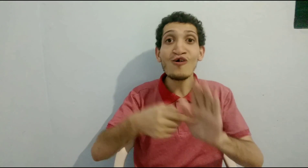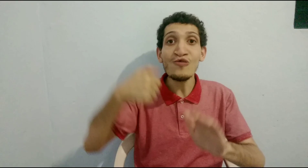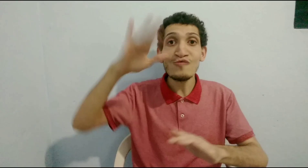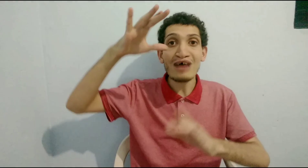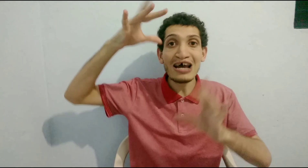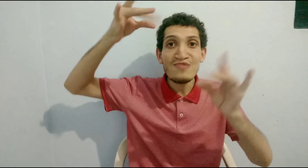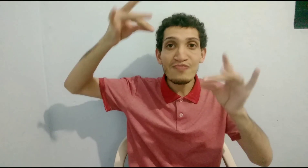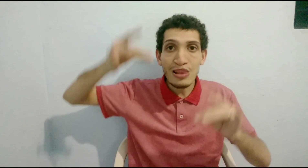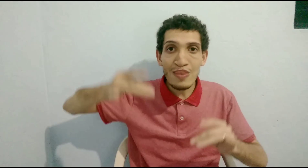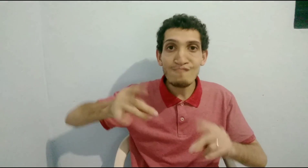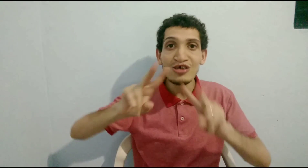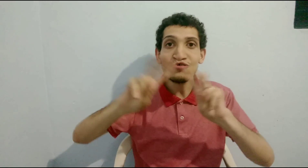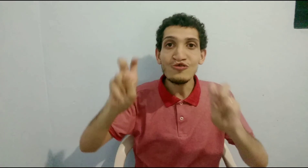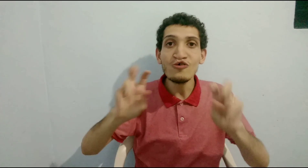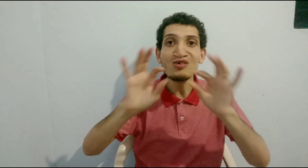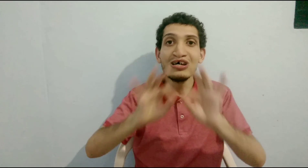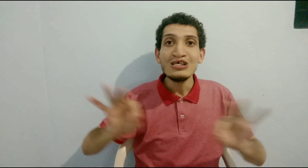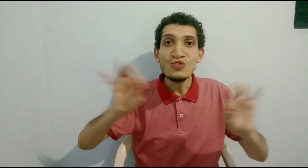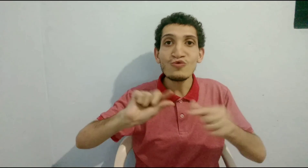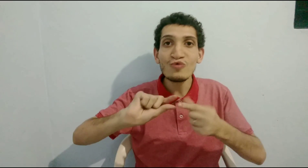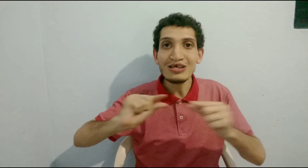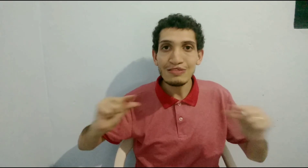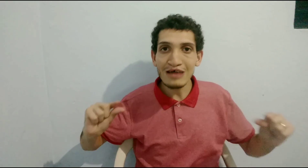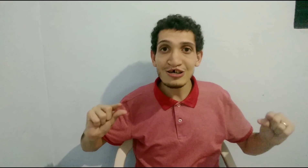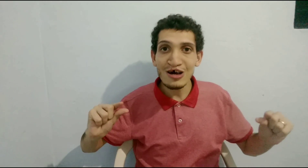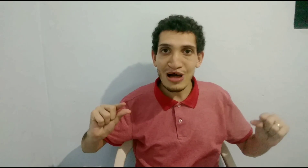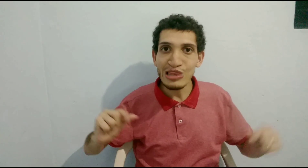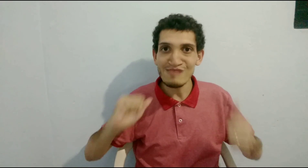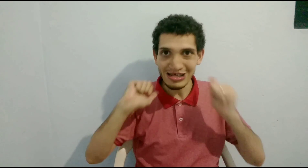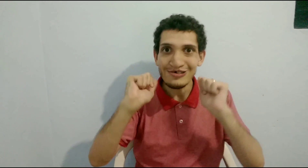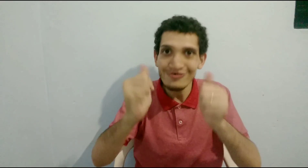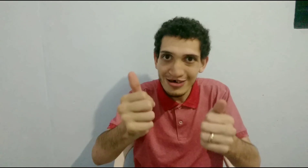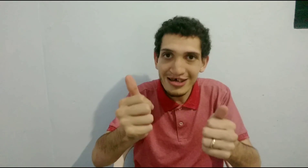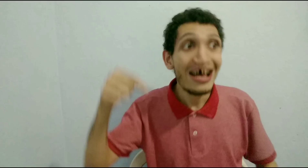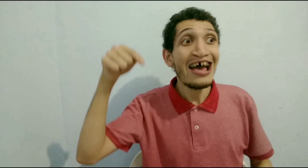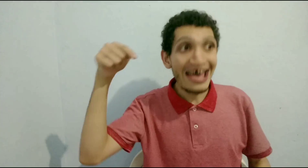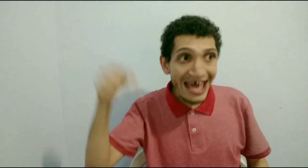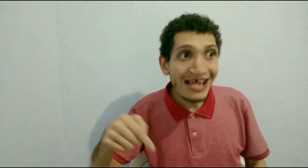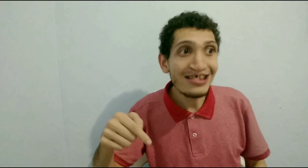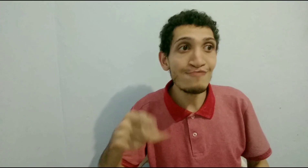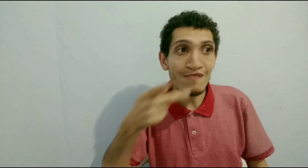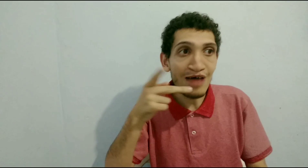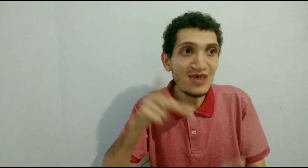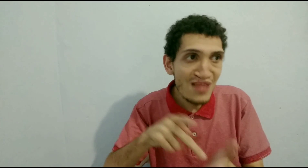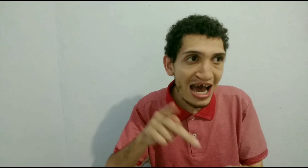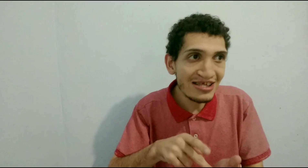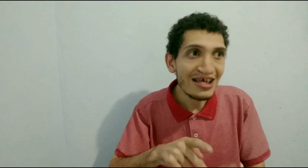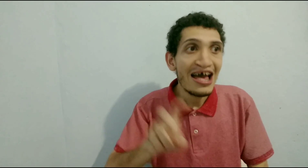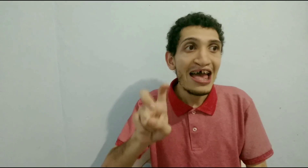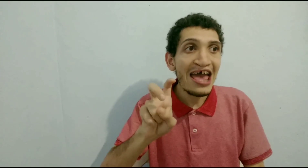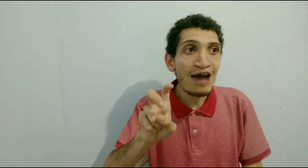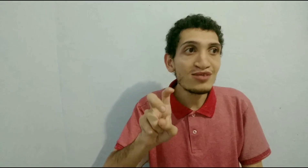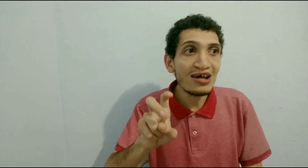eu boto mais detalhadamente sobre estrutura sintática da livras. Ok? Essa, para falar a verdade, é a minha